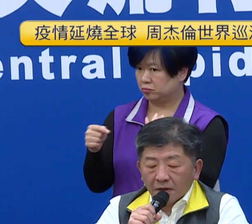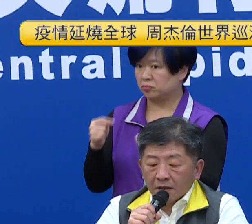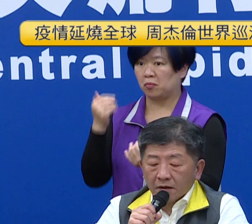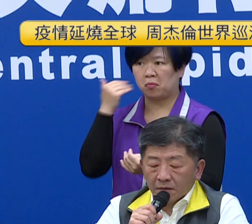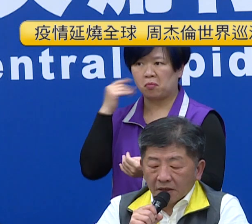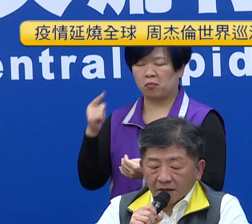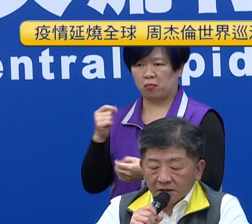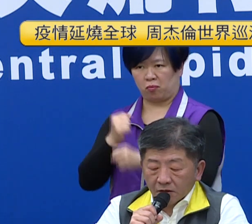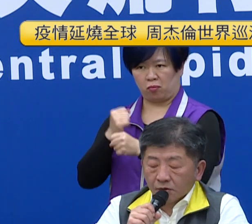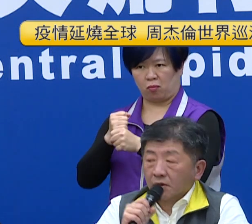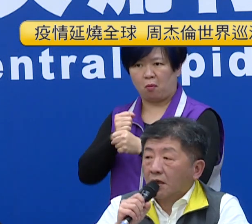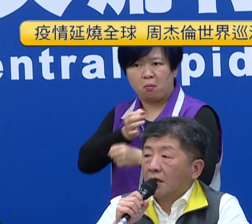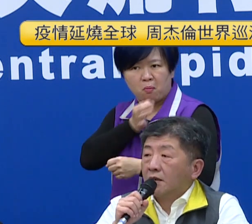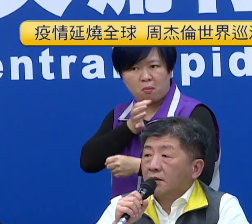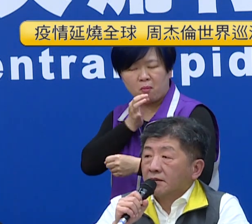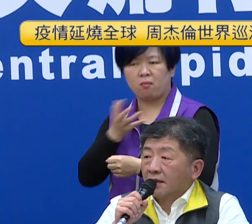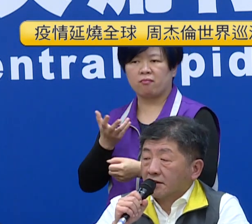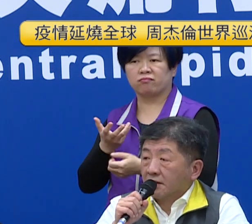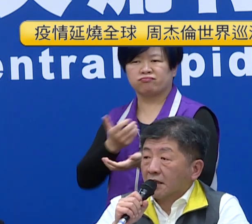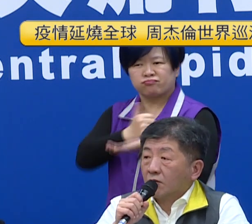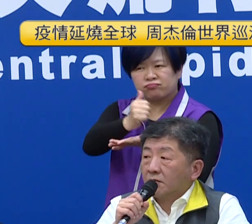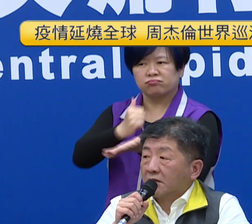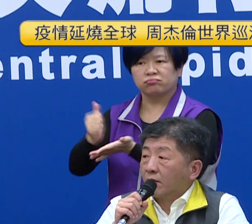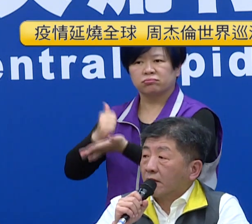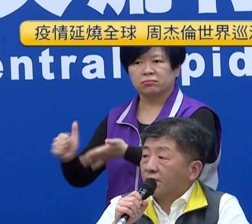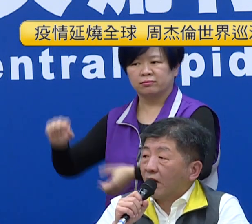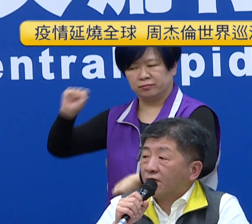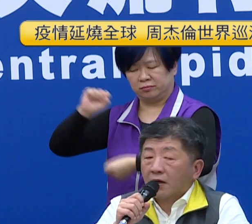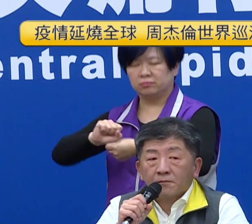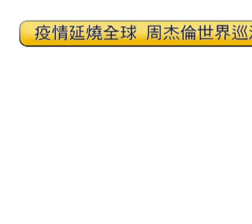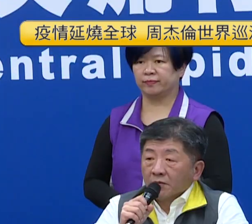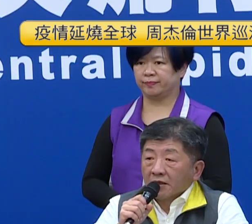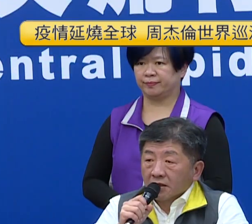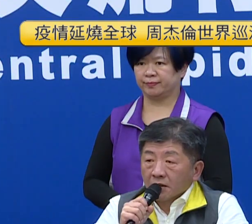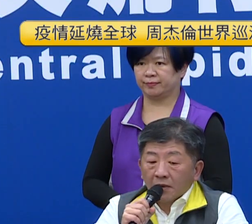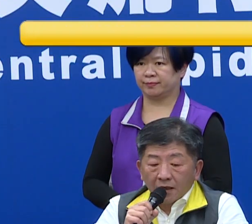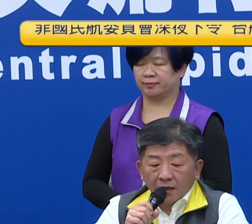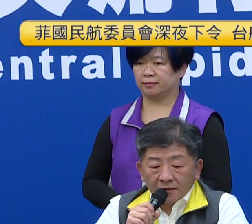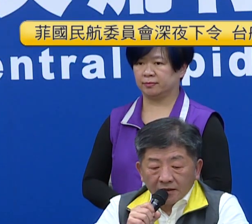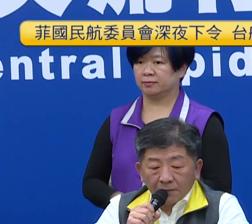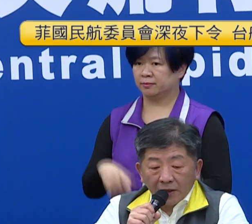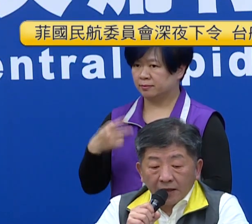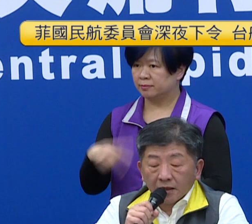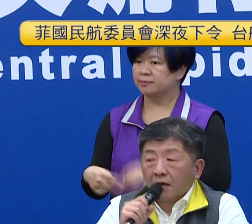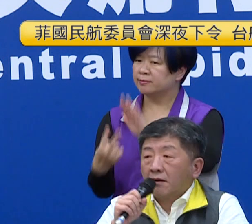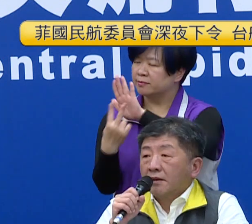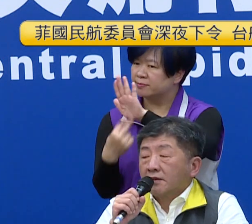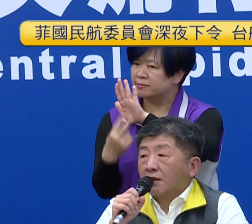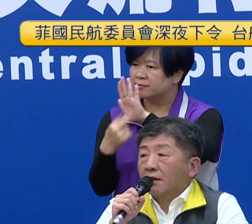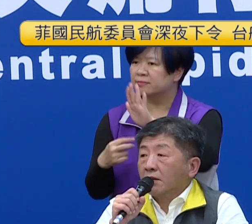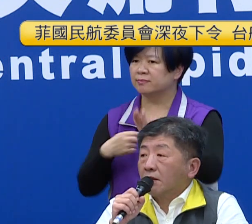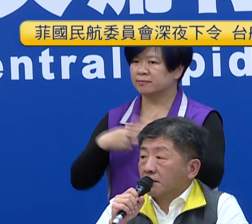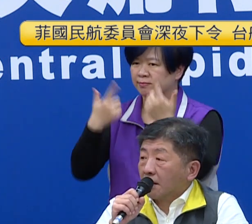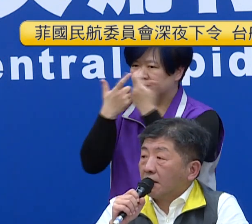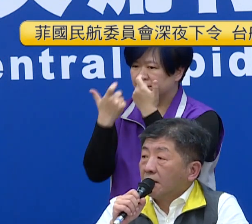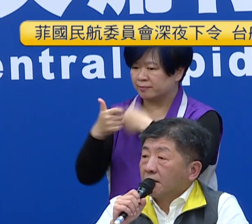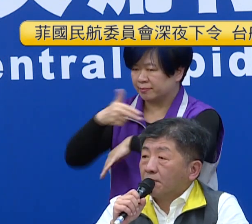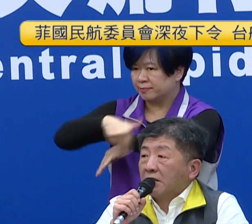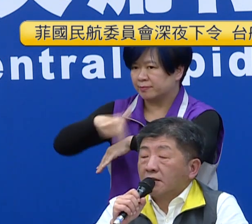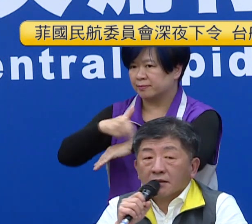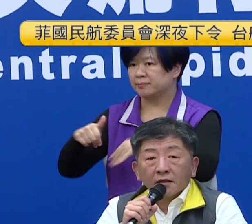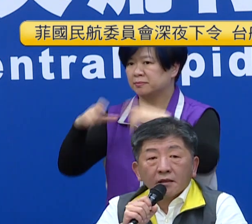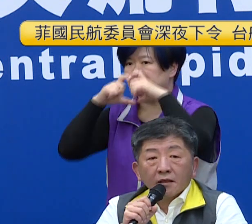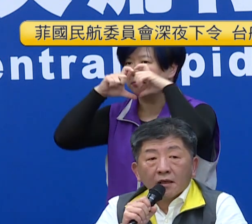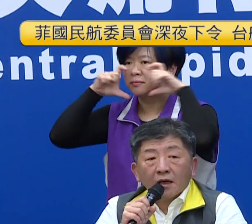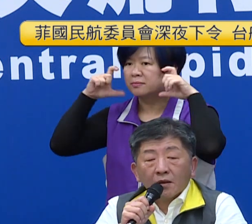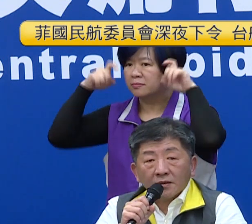够的话，我们可以继续再增加我们的相关的发放。我们也希望这些配套相关口罩的